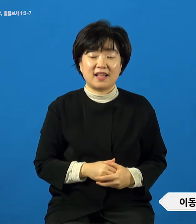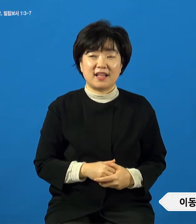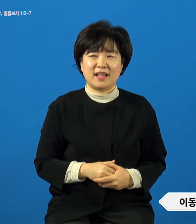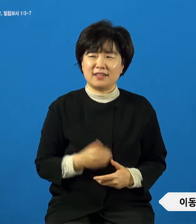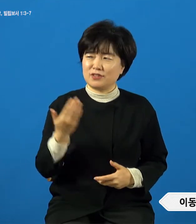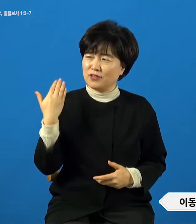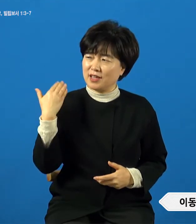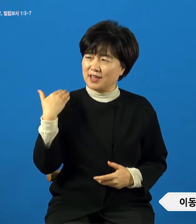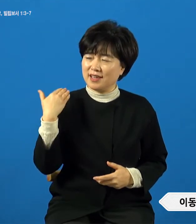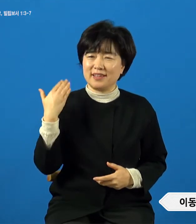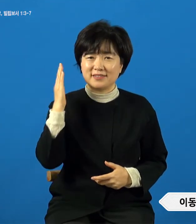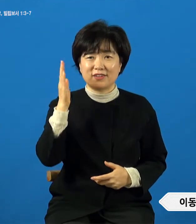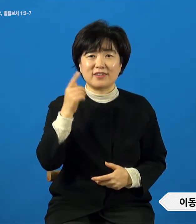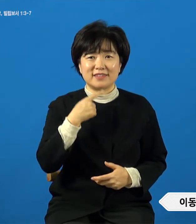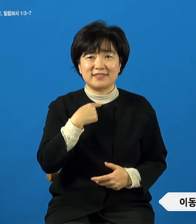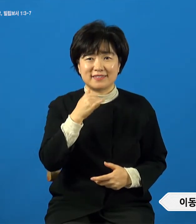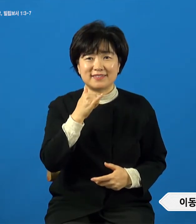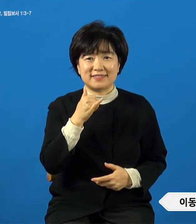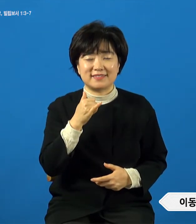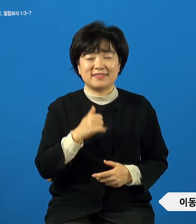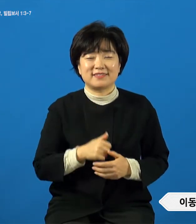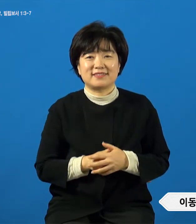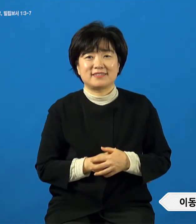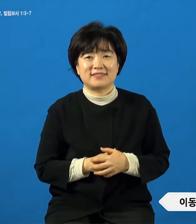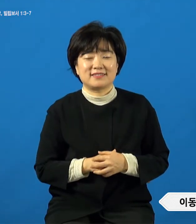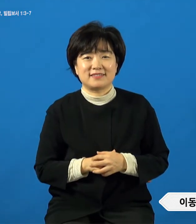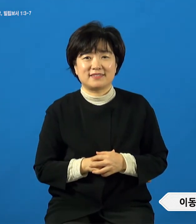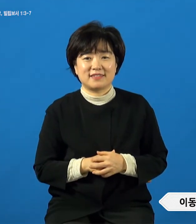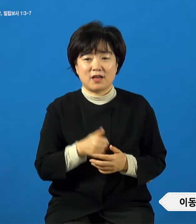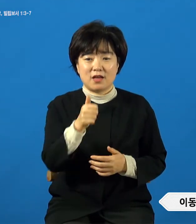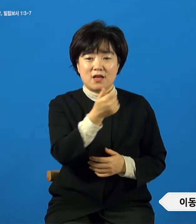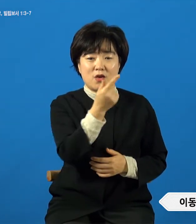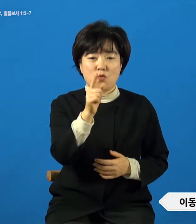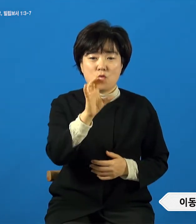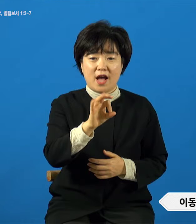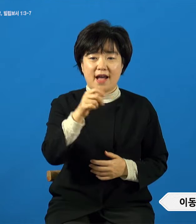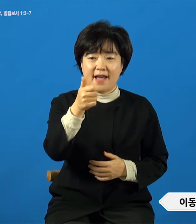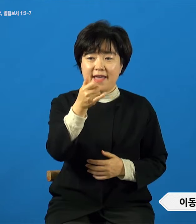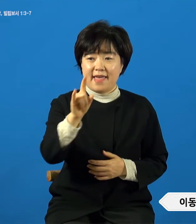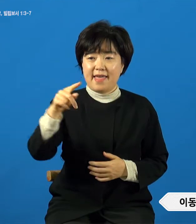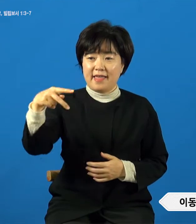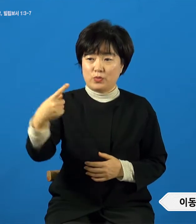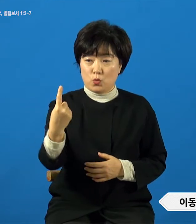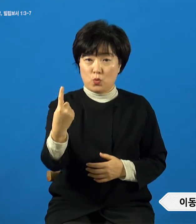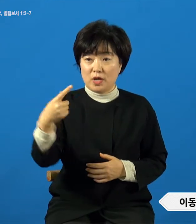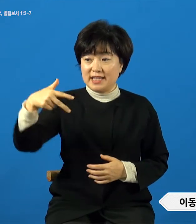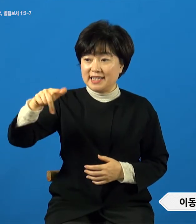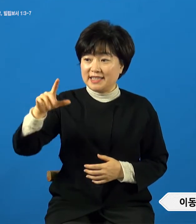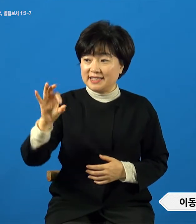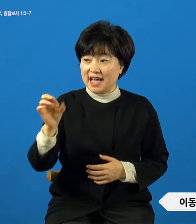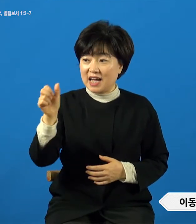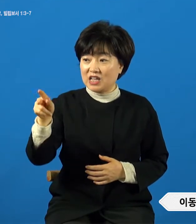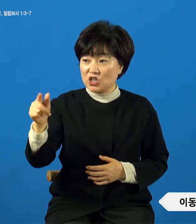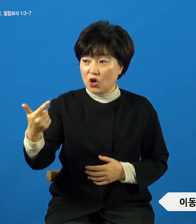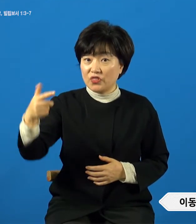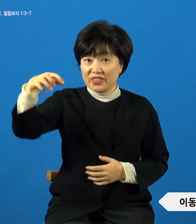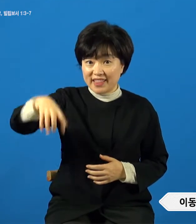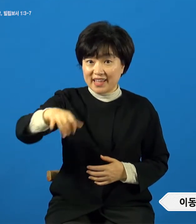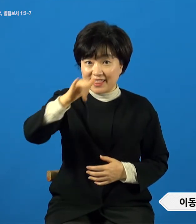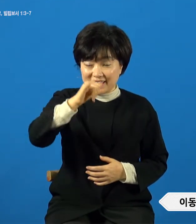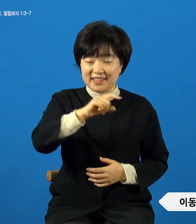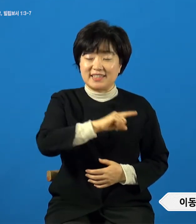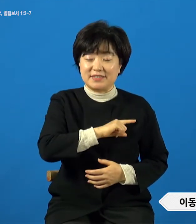언젠가 말씀을 드렸습니다만 그것은 황해도 장현에 있는 소래교회